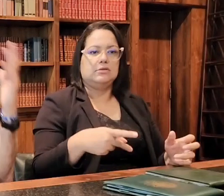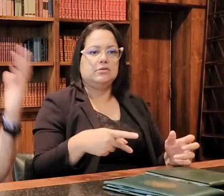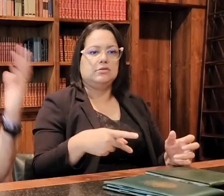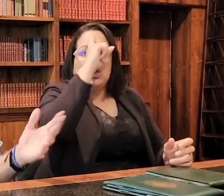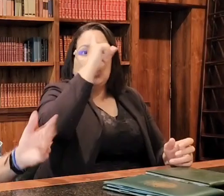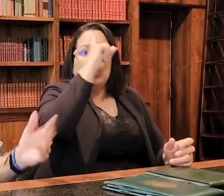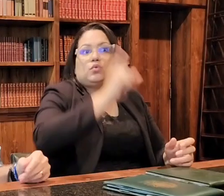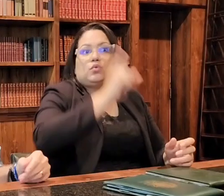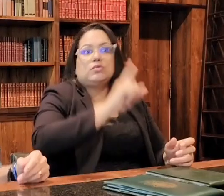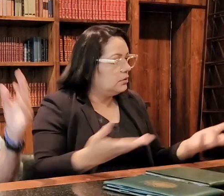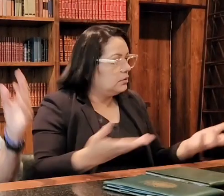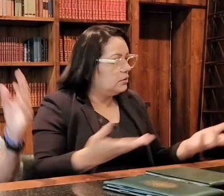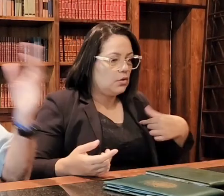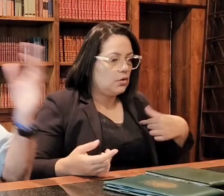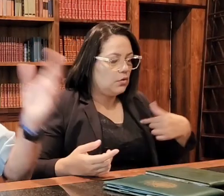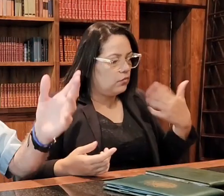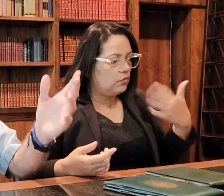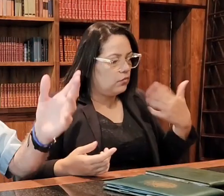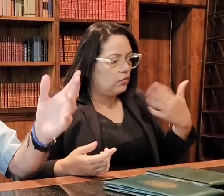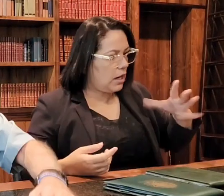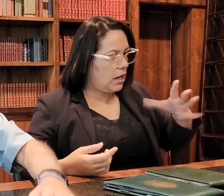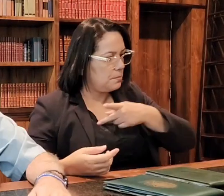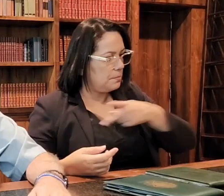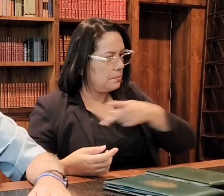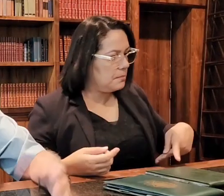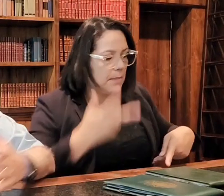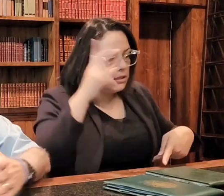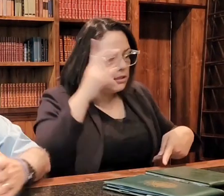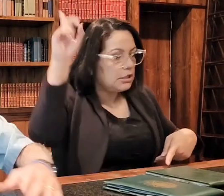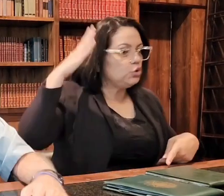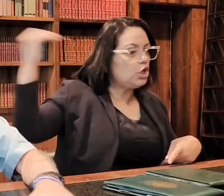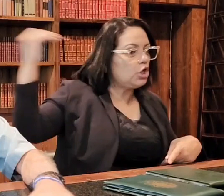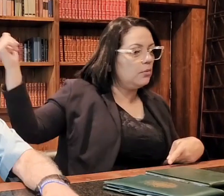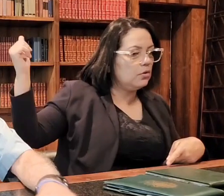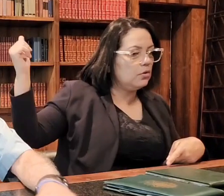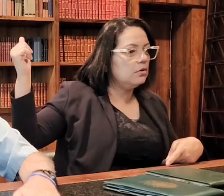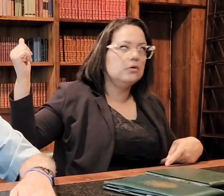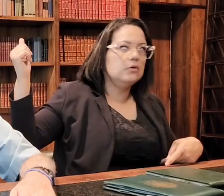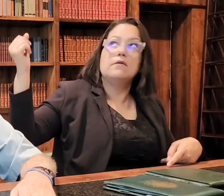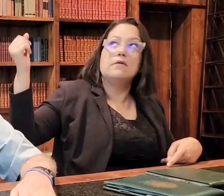chamamento de Deus, talvez. Né? Se lance candidato, deixa o resto comigo.